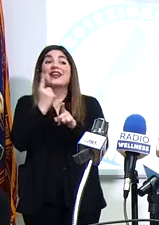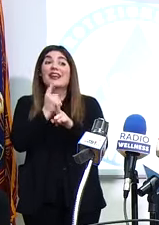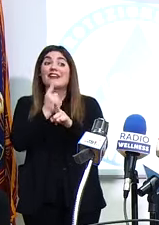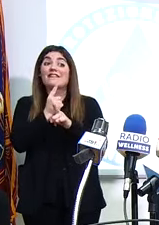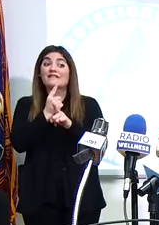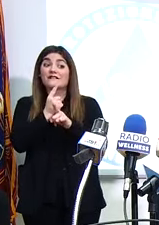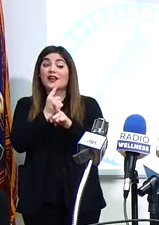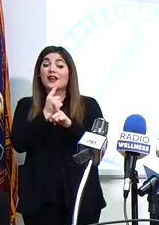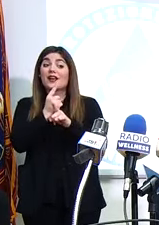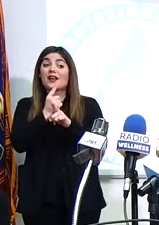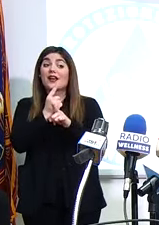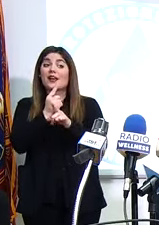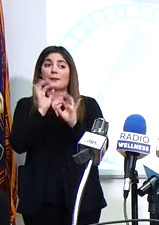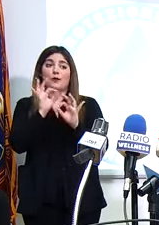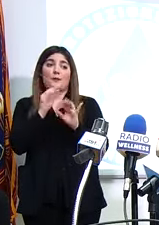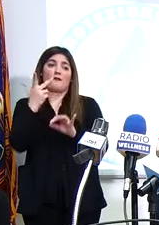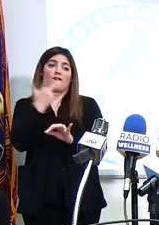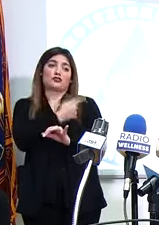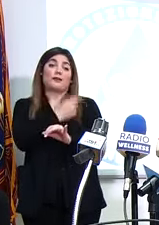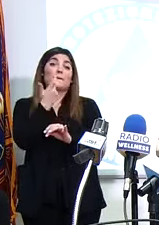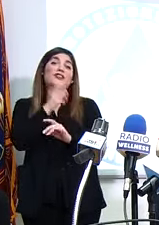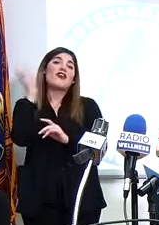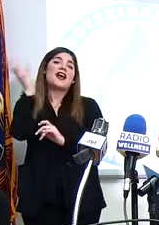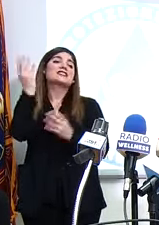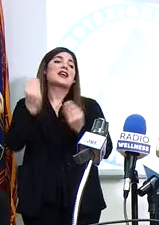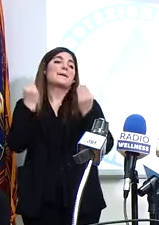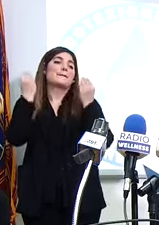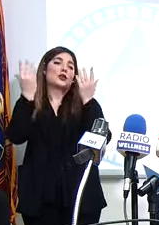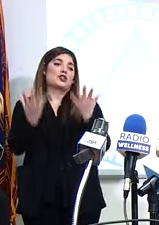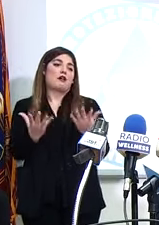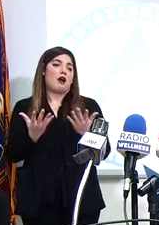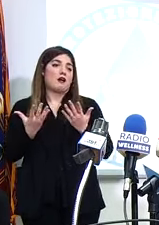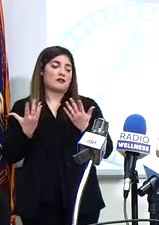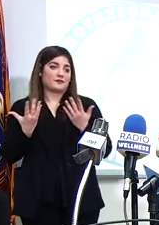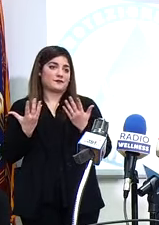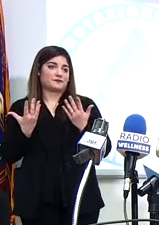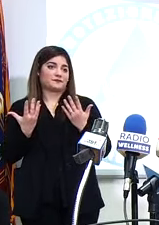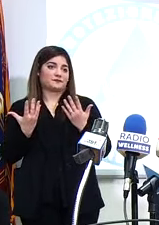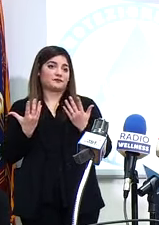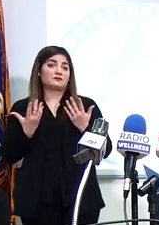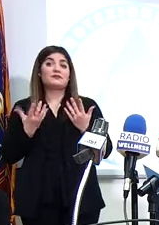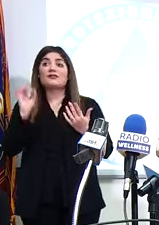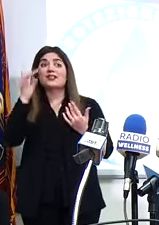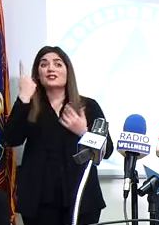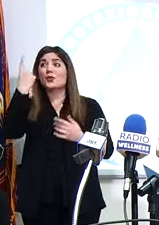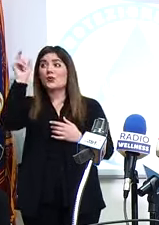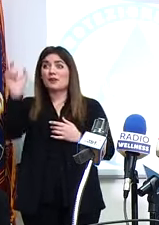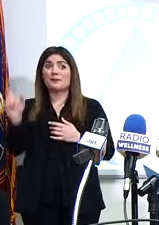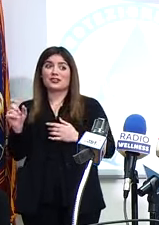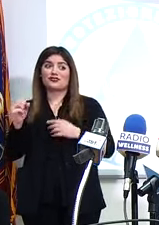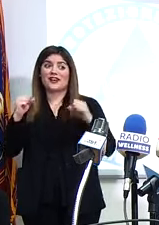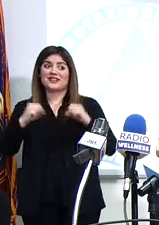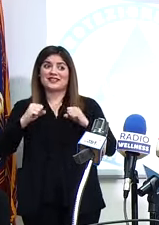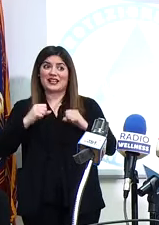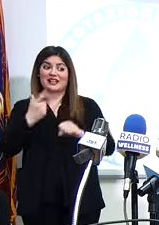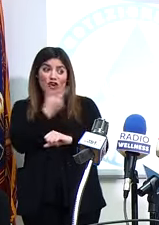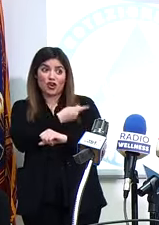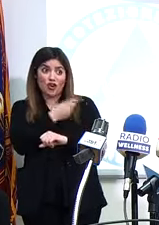vaccinarsi, perché è un esempio, tra l'altro. E poi un operatore sanitario che non si vaccina, se vogliamo diciamolo fino in